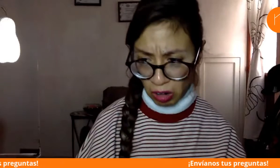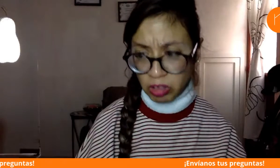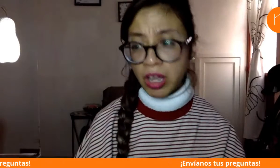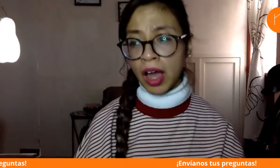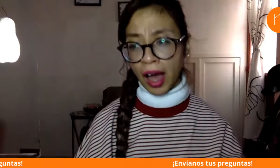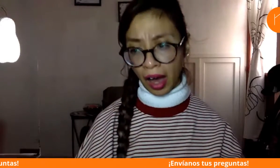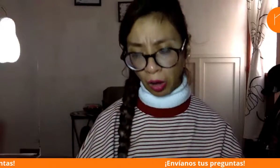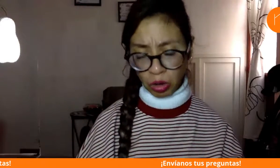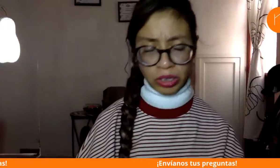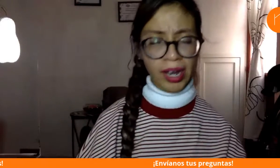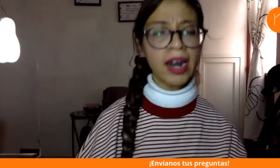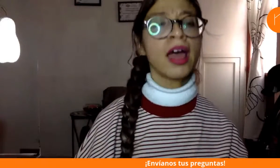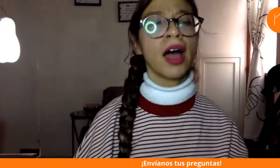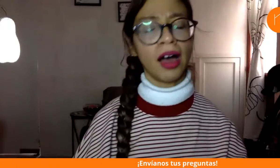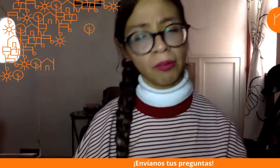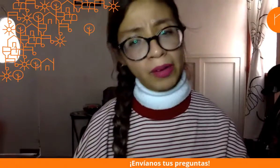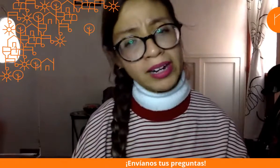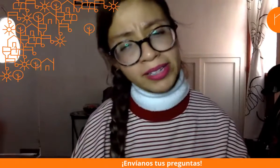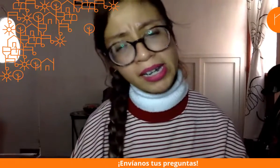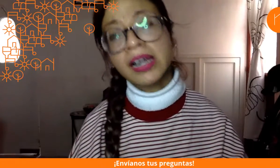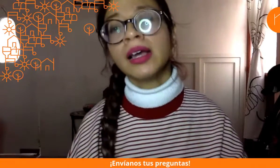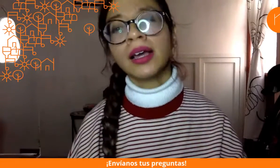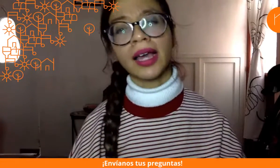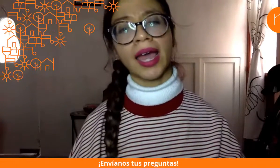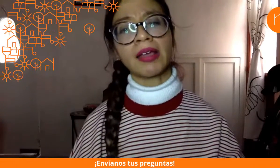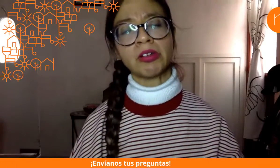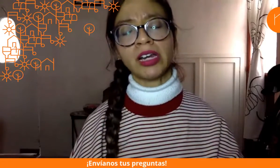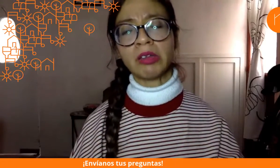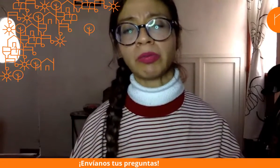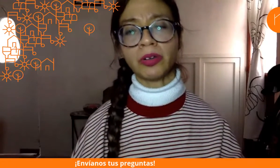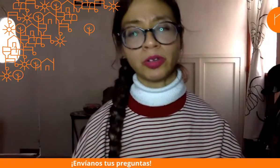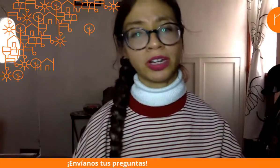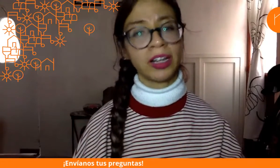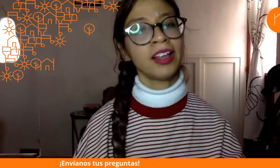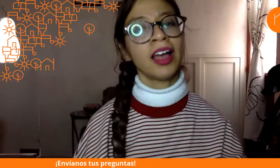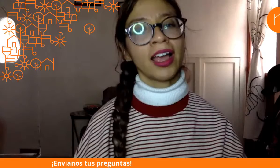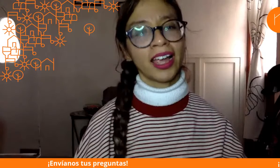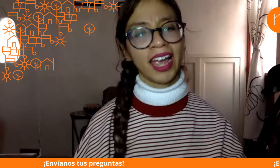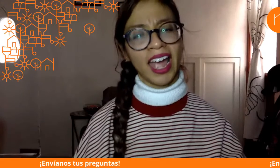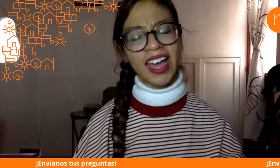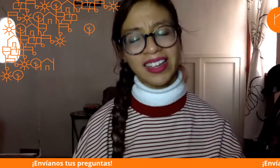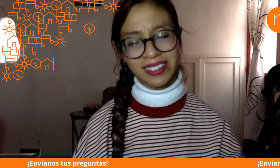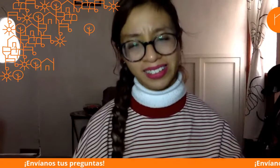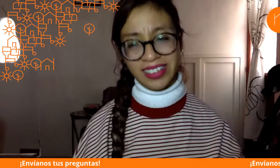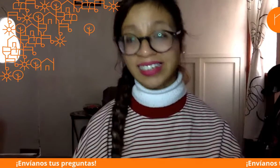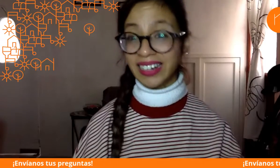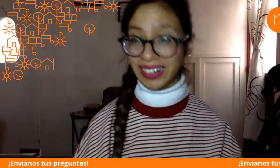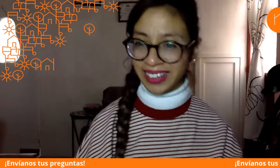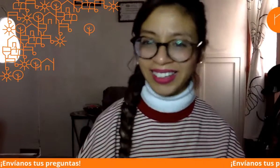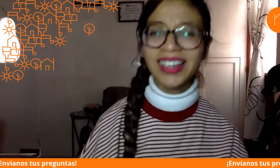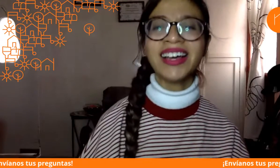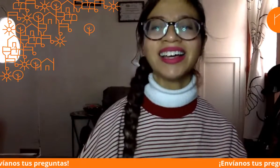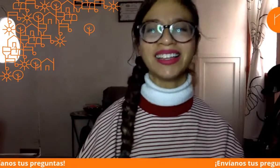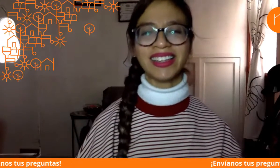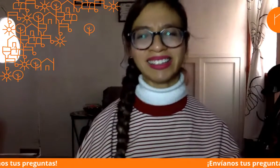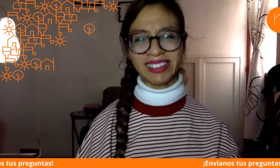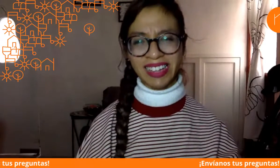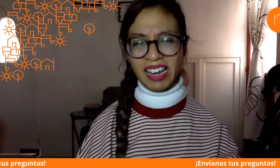Naranjos, a Oscar, a Marcel, que son las personitas que están detrás de estas